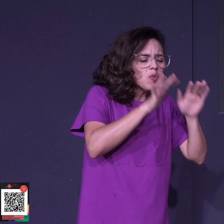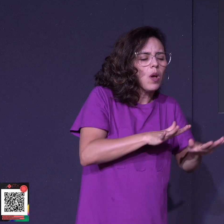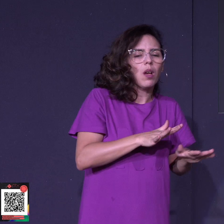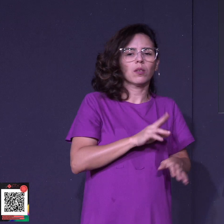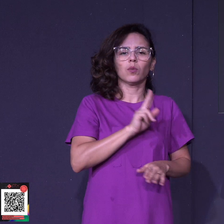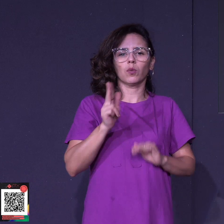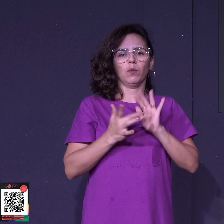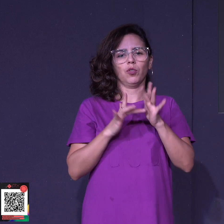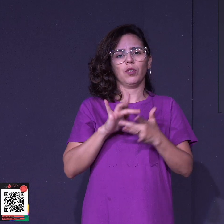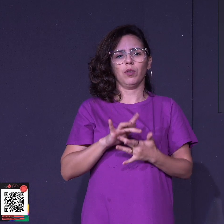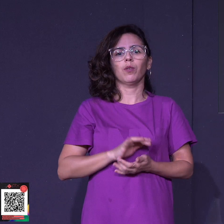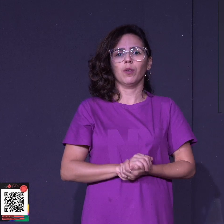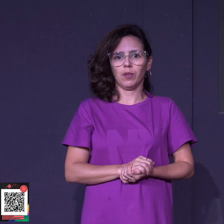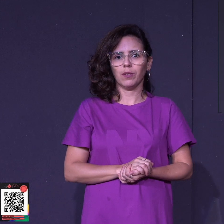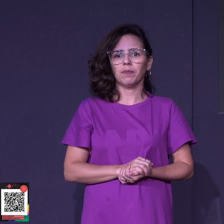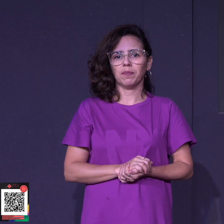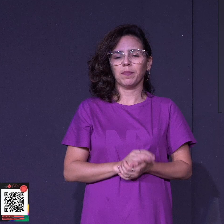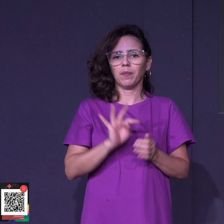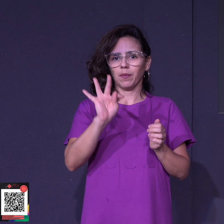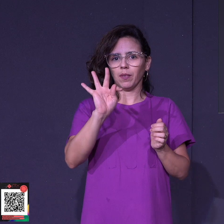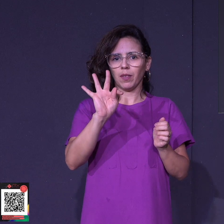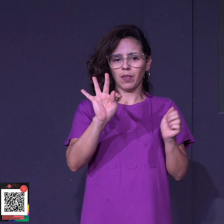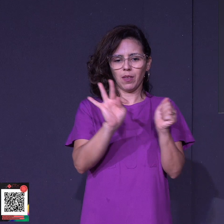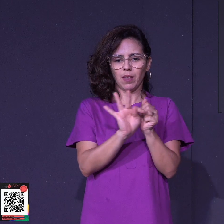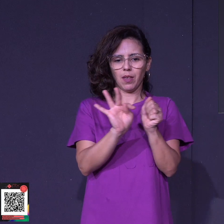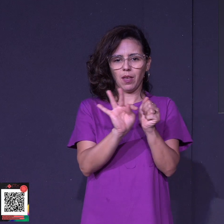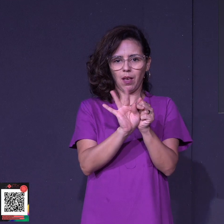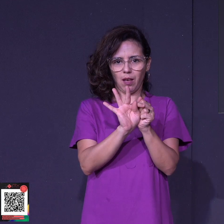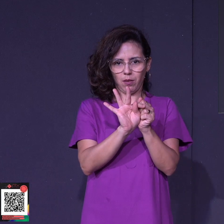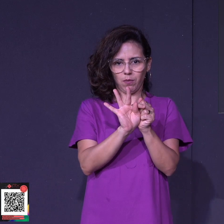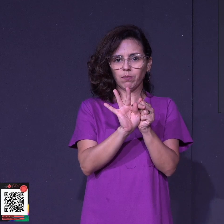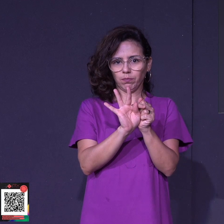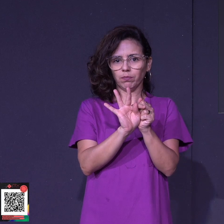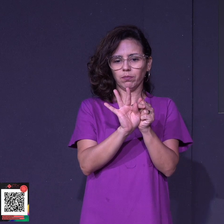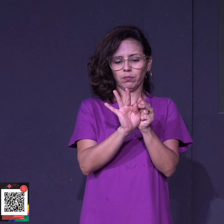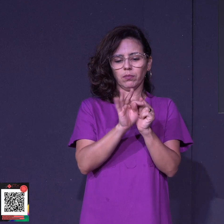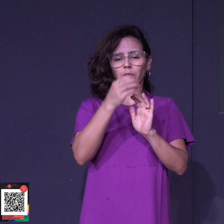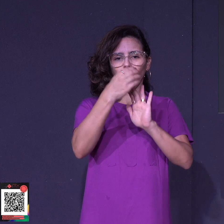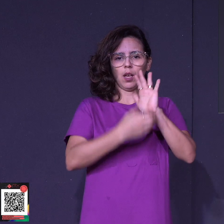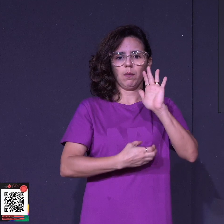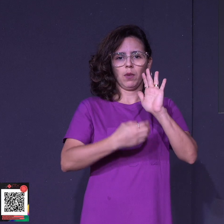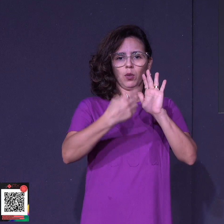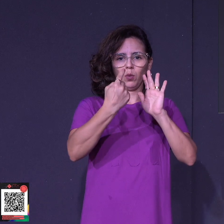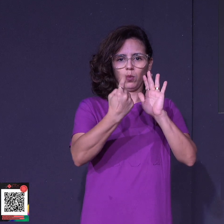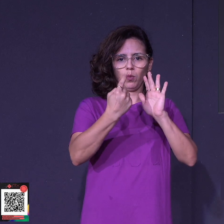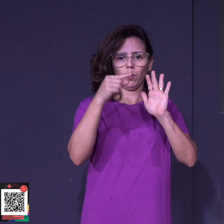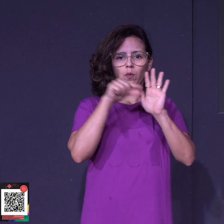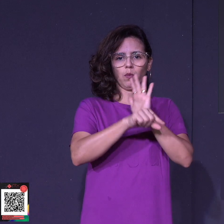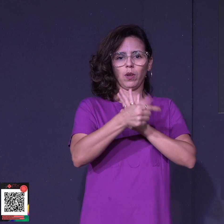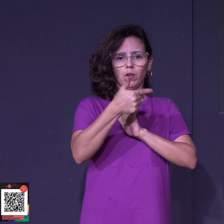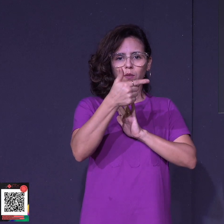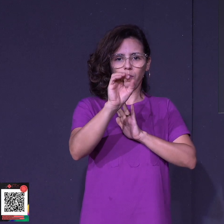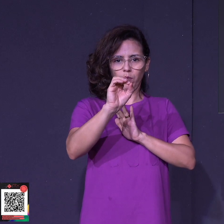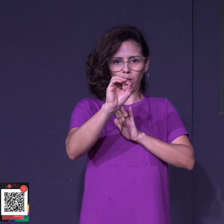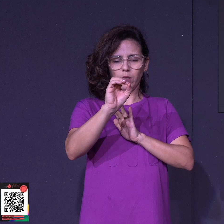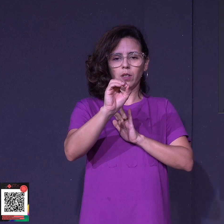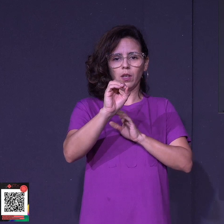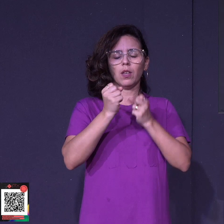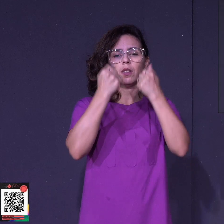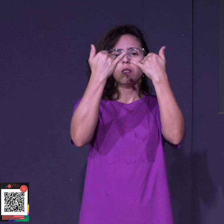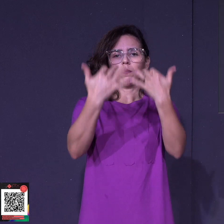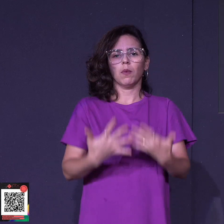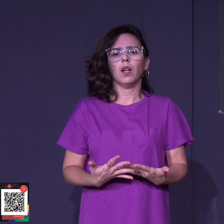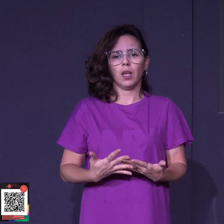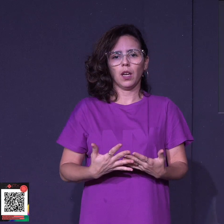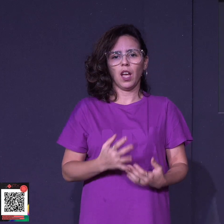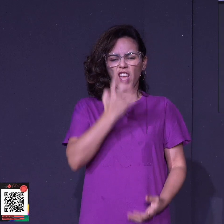1:20. Guarda esse texto também. Tiago 1:20. A ira do homem